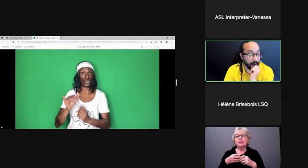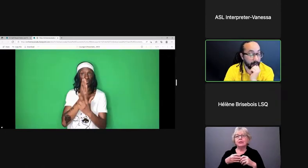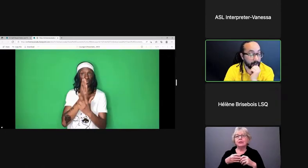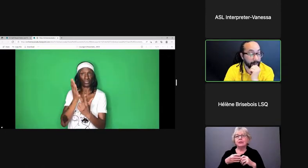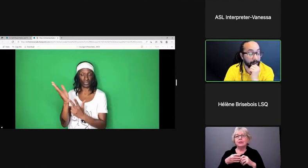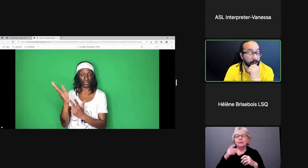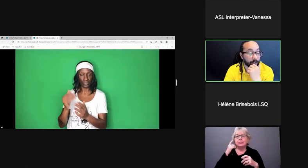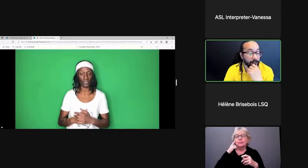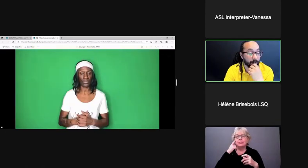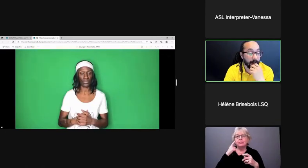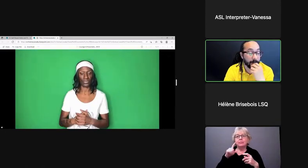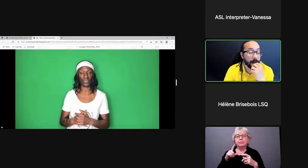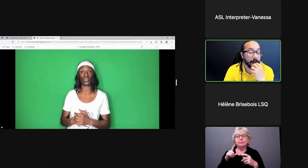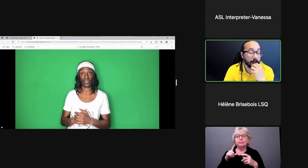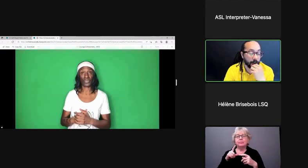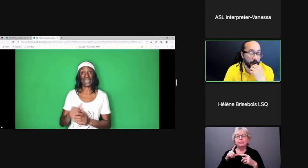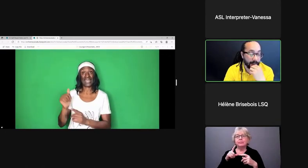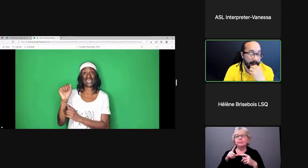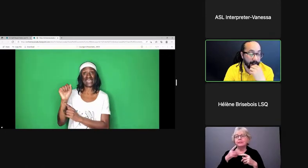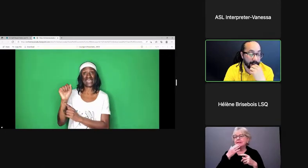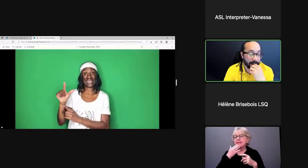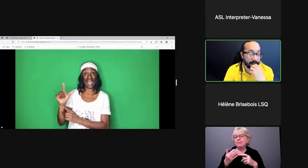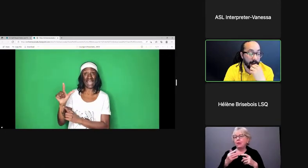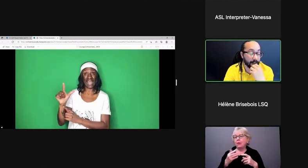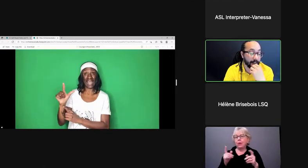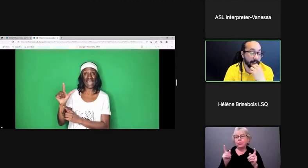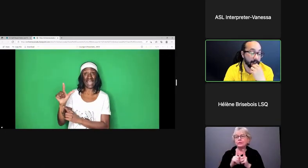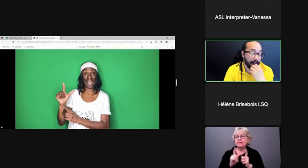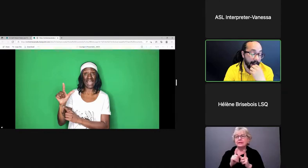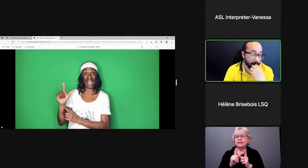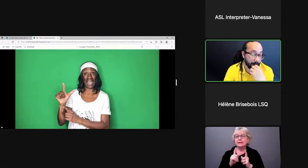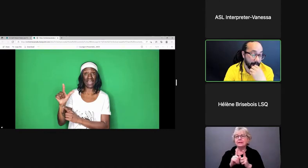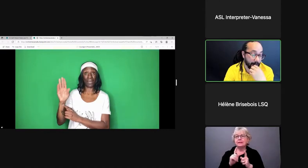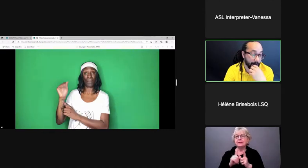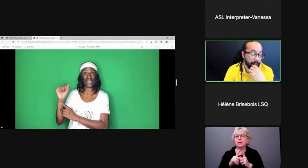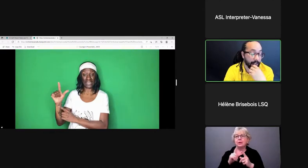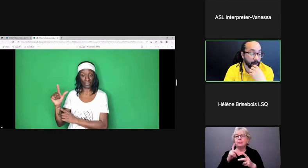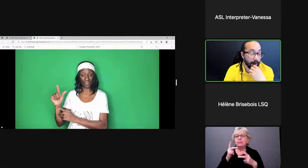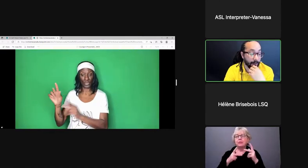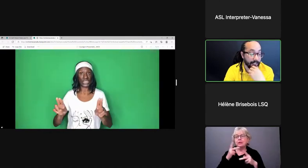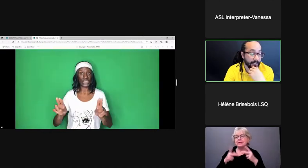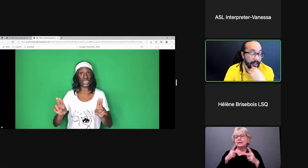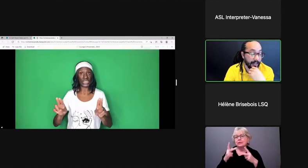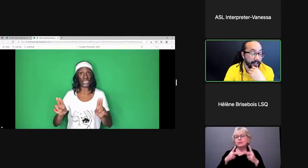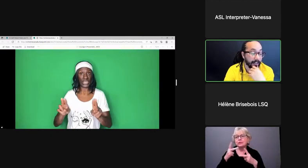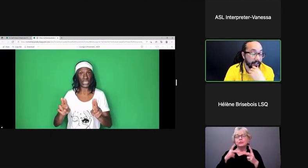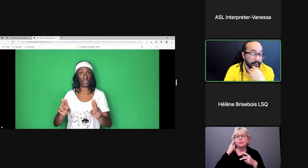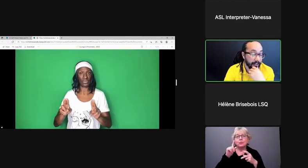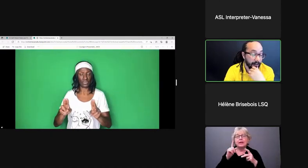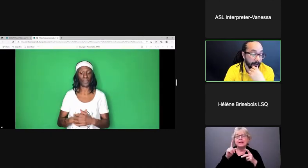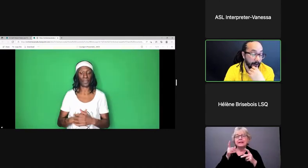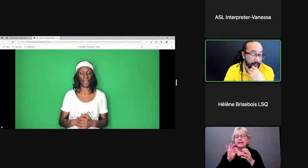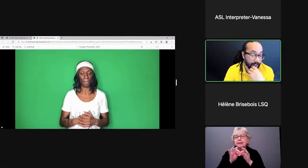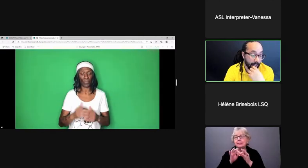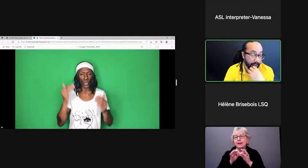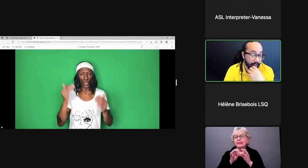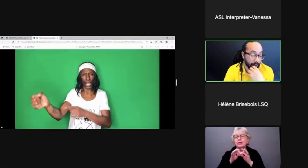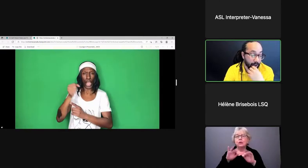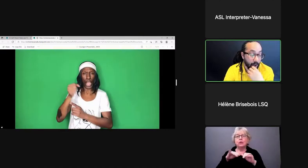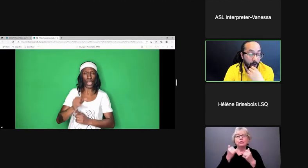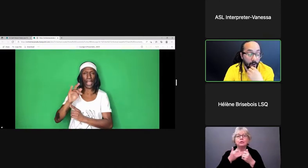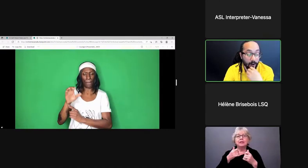Et c'est bon aussi pour le processus, pour les interprètes et tout ce processus